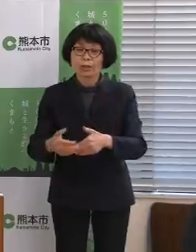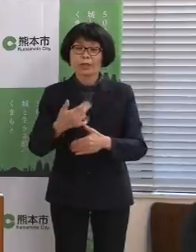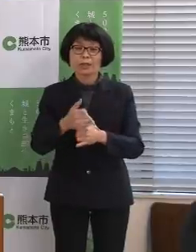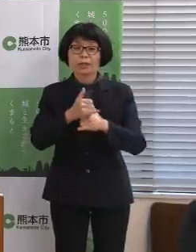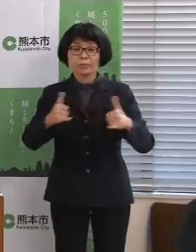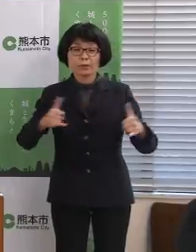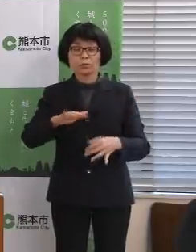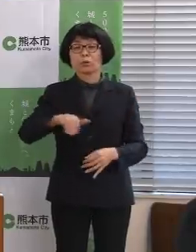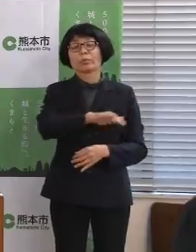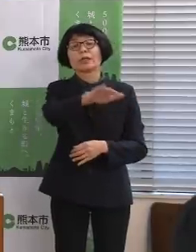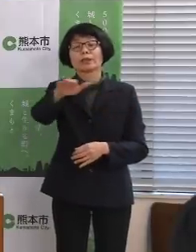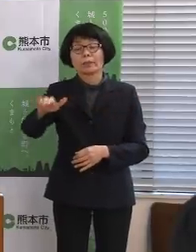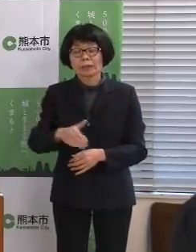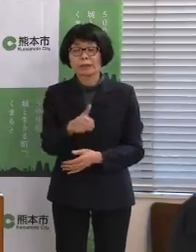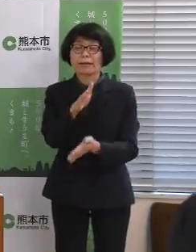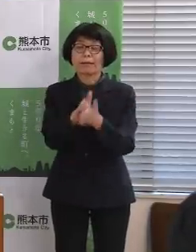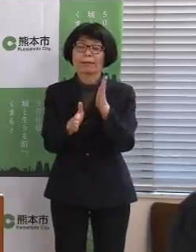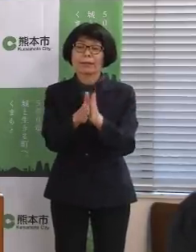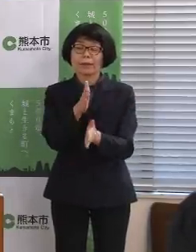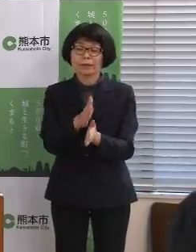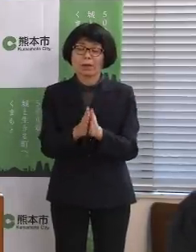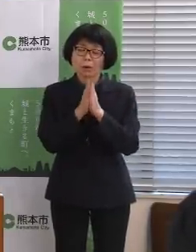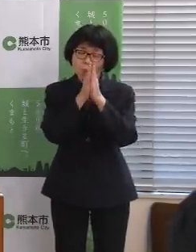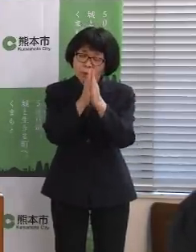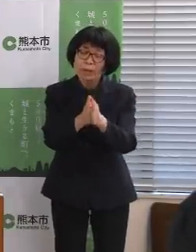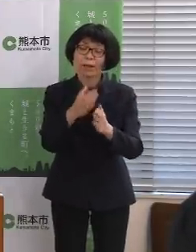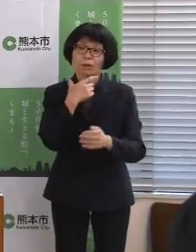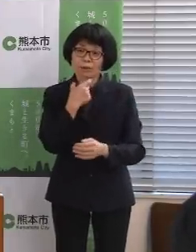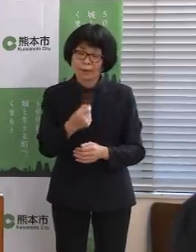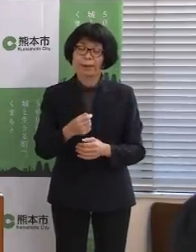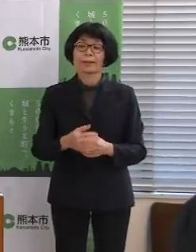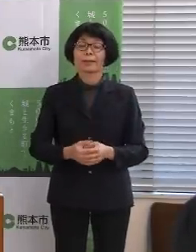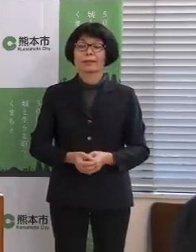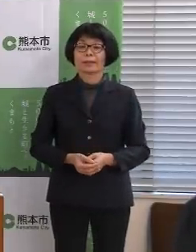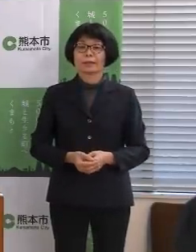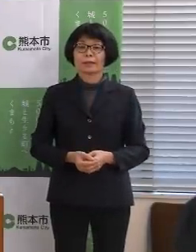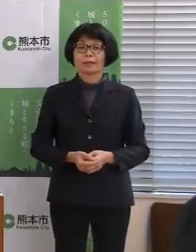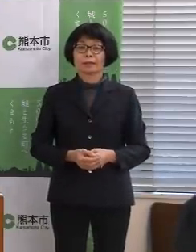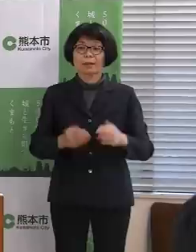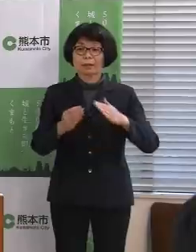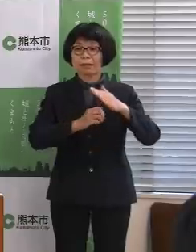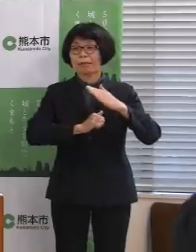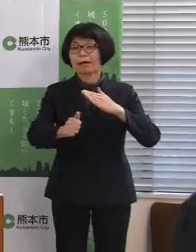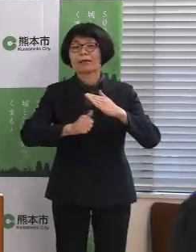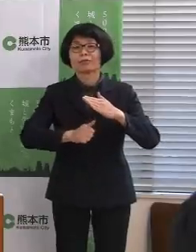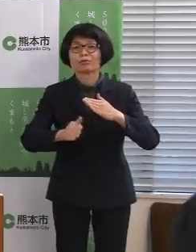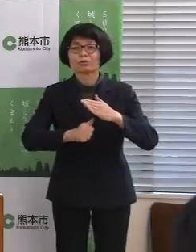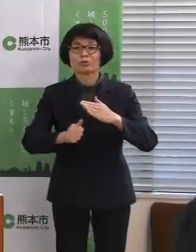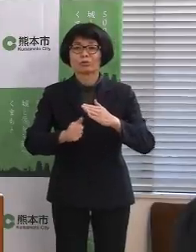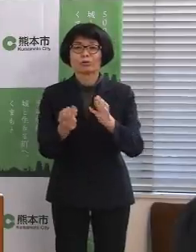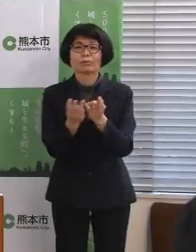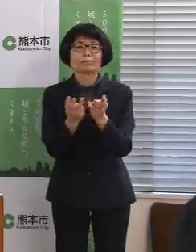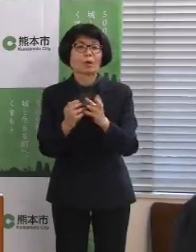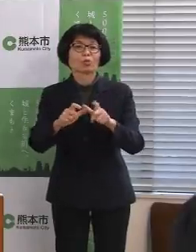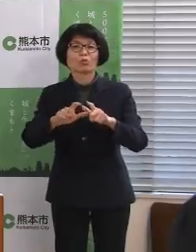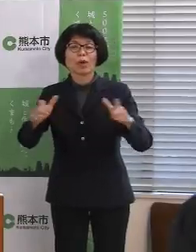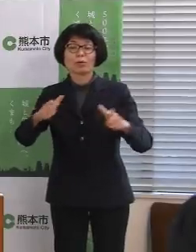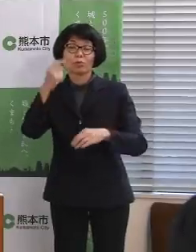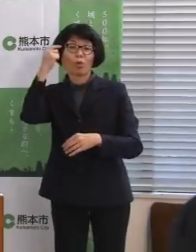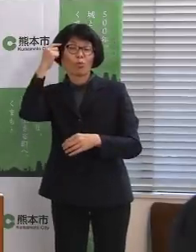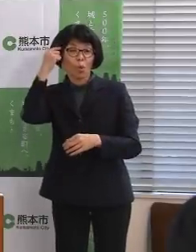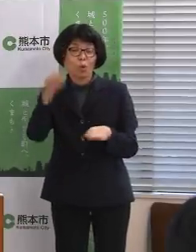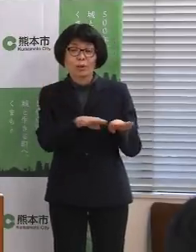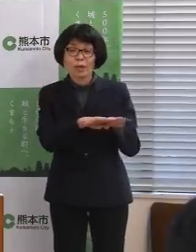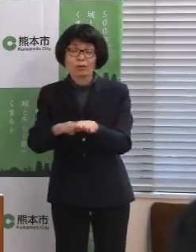の皆様に改めてお願いをいたします。外出の機会が増える大型連休につい